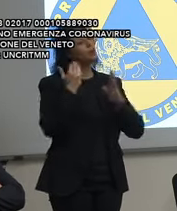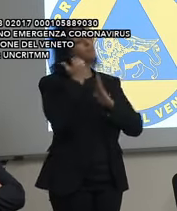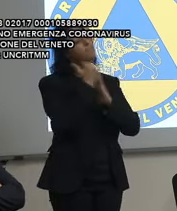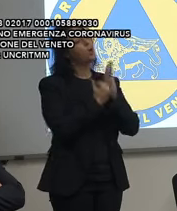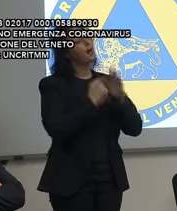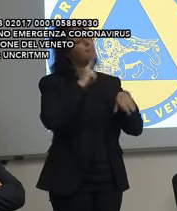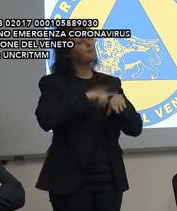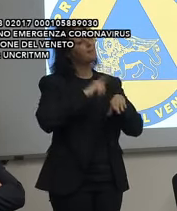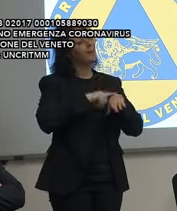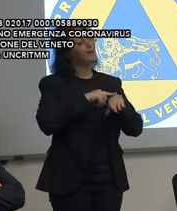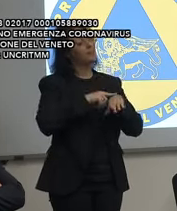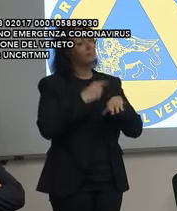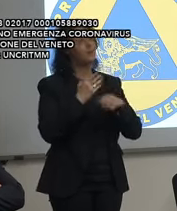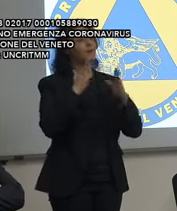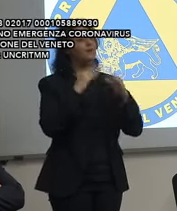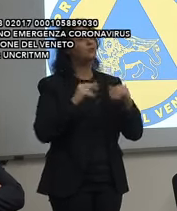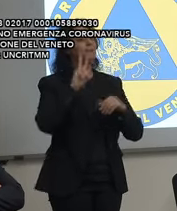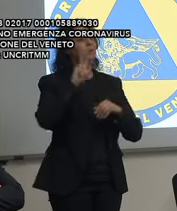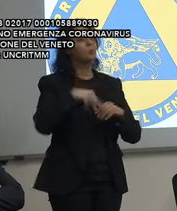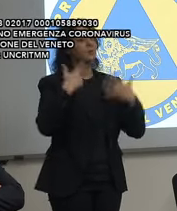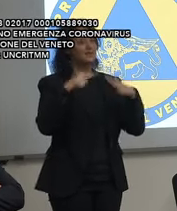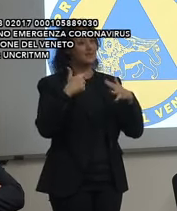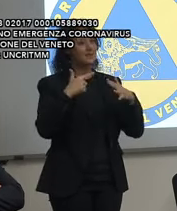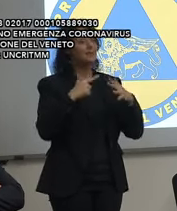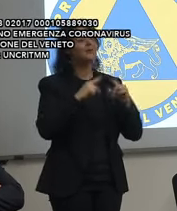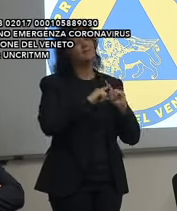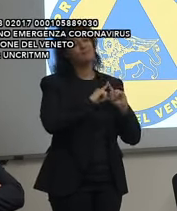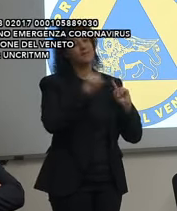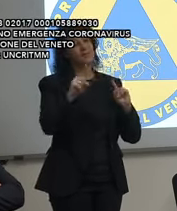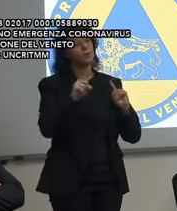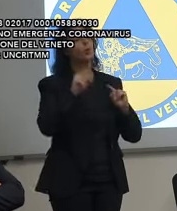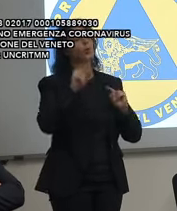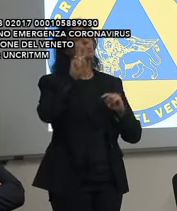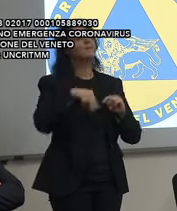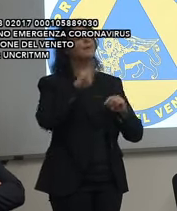era dicembre 2017, dicembre 2027,